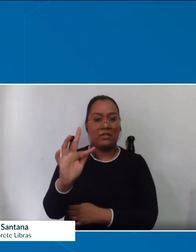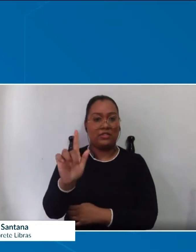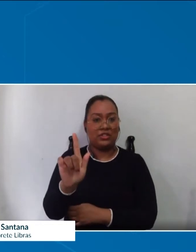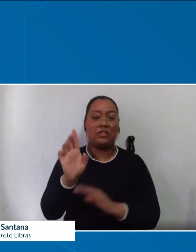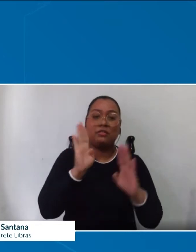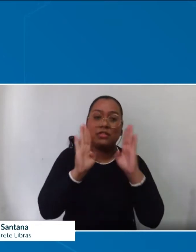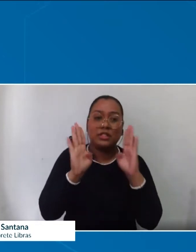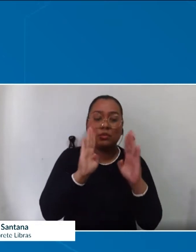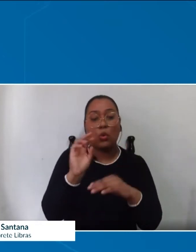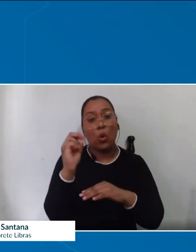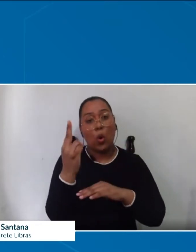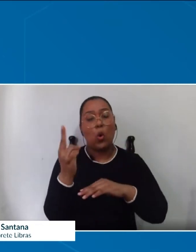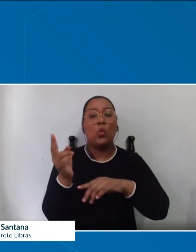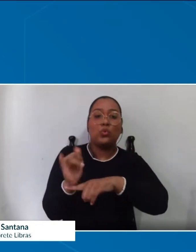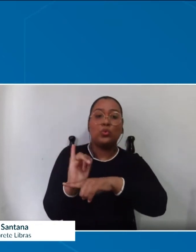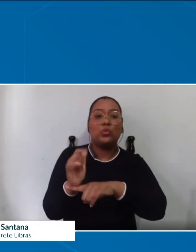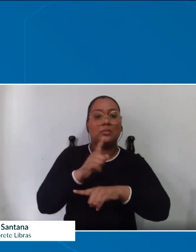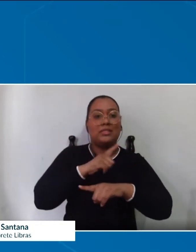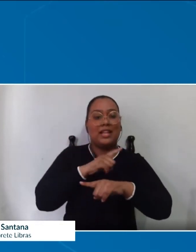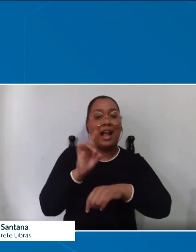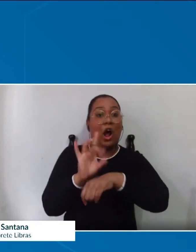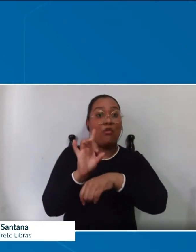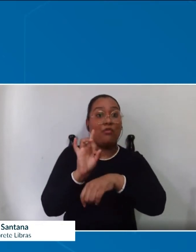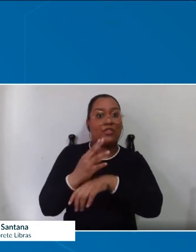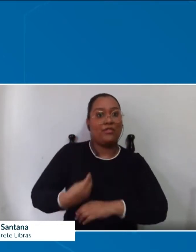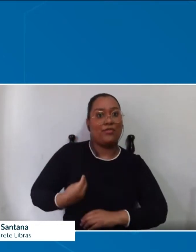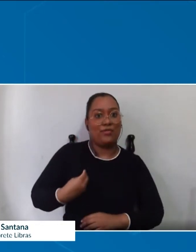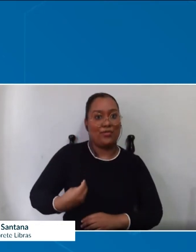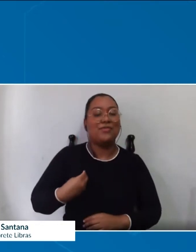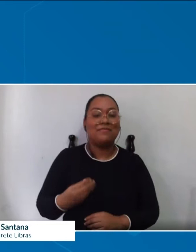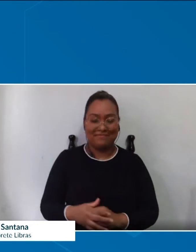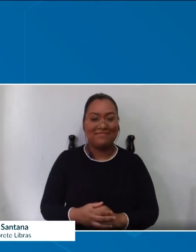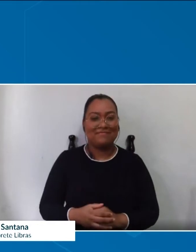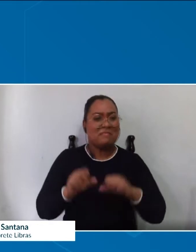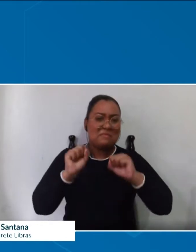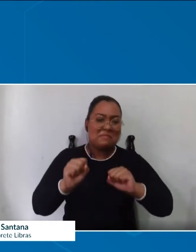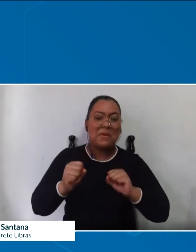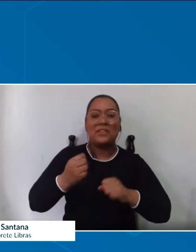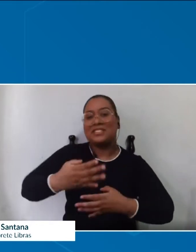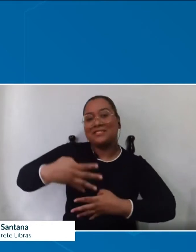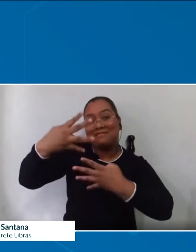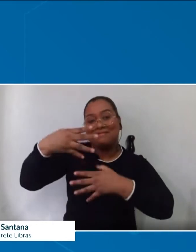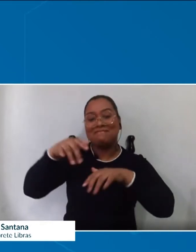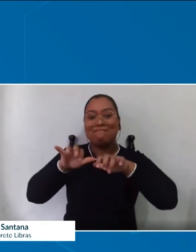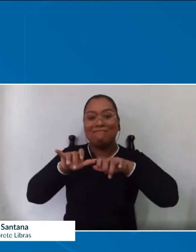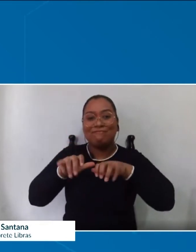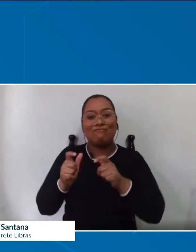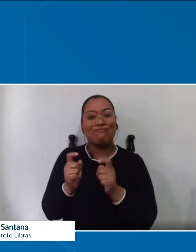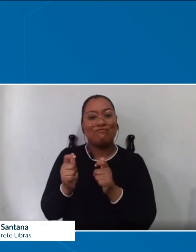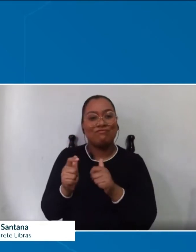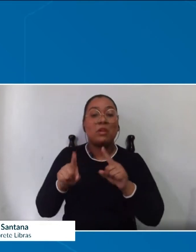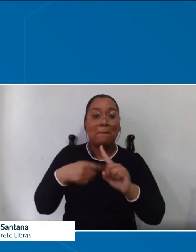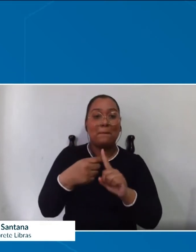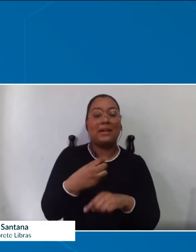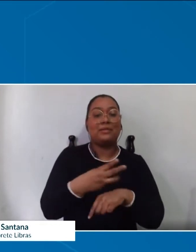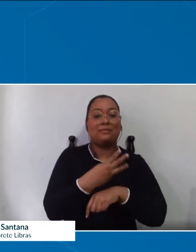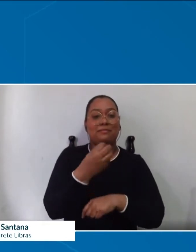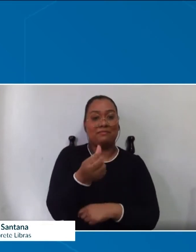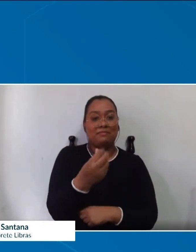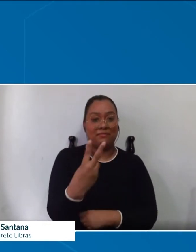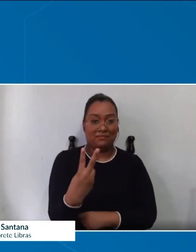YouTube, tá rolando a transmissão ao vivo. É só ir nos comentários e fazer sua participação. E tem também o WhatsApp, o 62